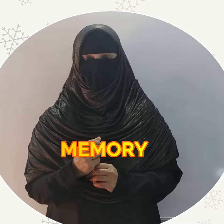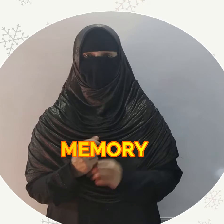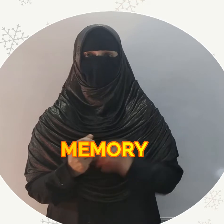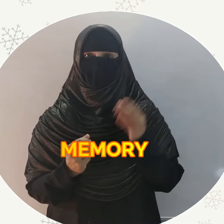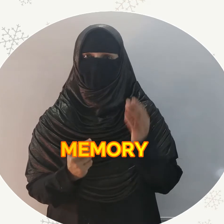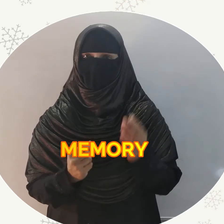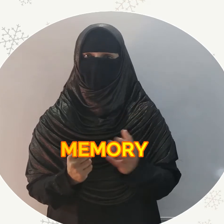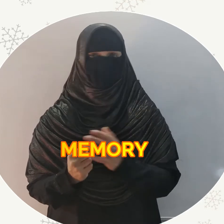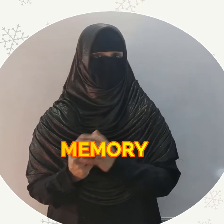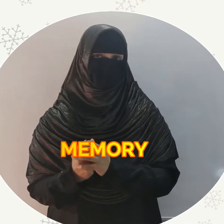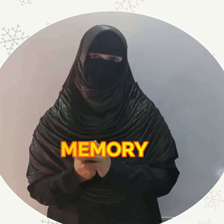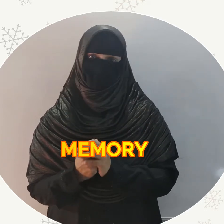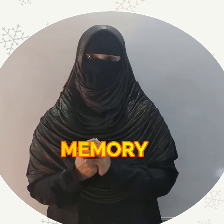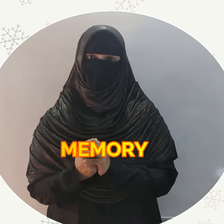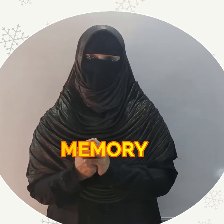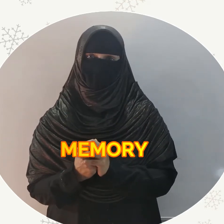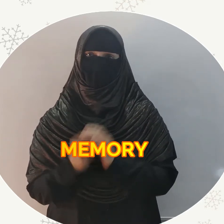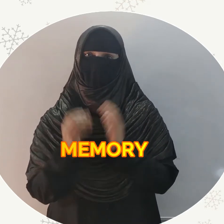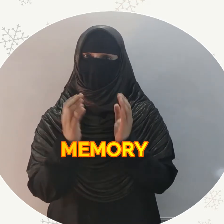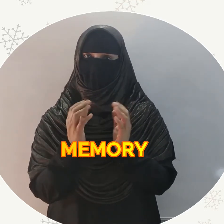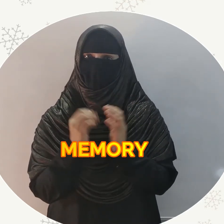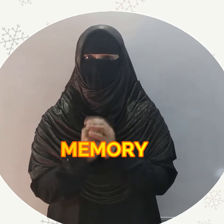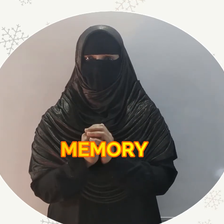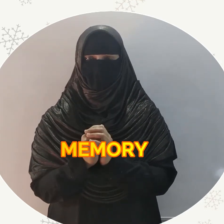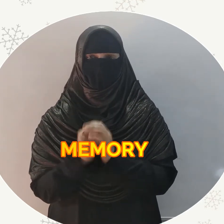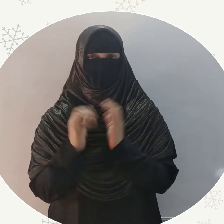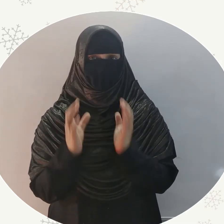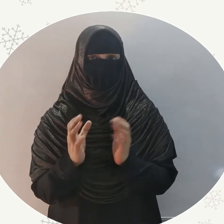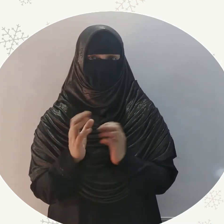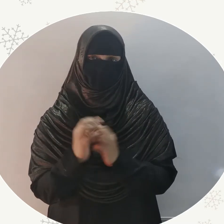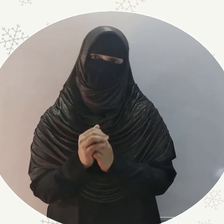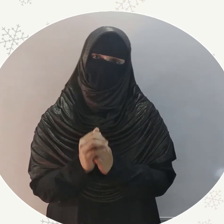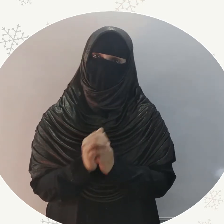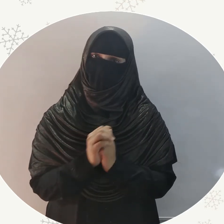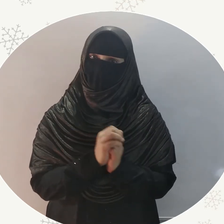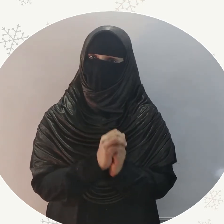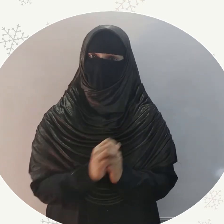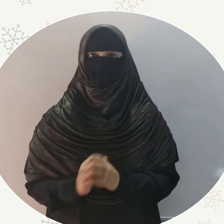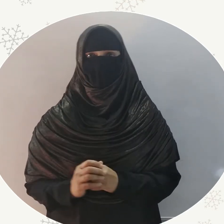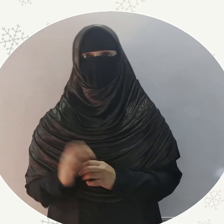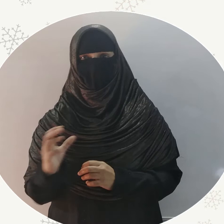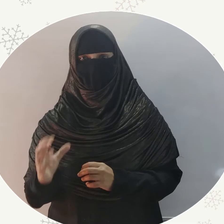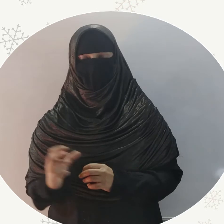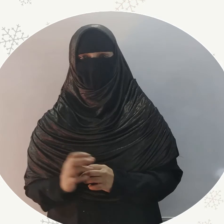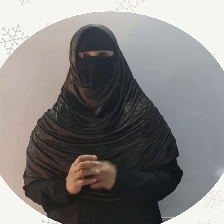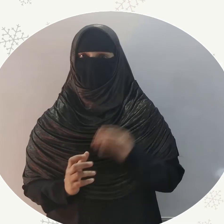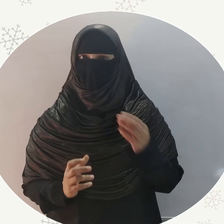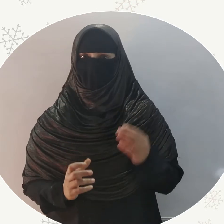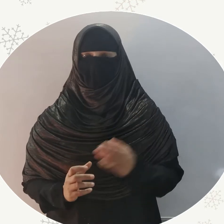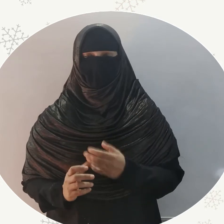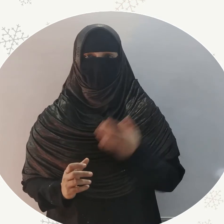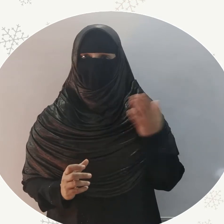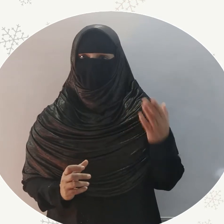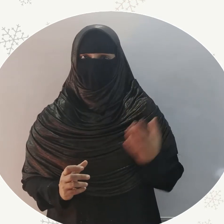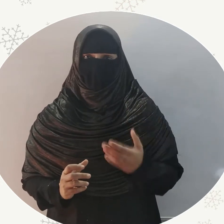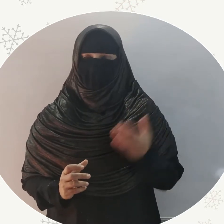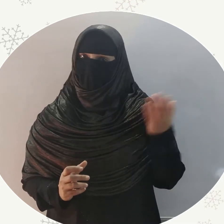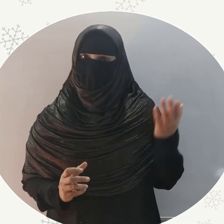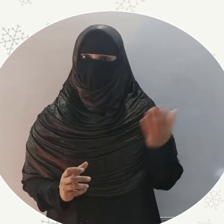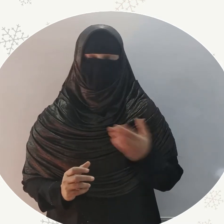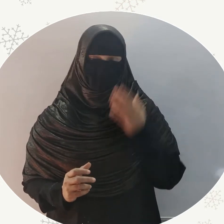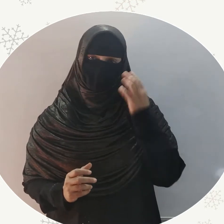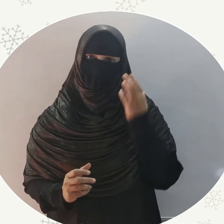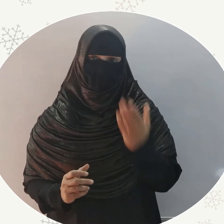പറയുന്നത് ഇത് കറക്റ്റ് ആയിട്ട് എങ്ങനെയാണ് പറയുന്നത്? മെമ്മറി എന്ന് പറയണം, മെമ്മറി. ഇനി അടുത്ത വേർഡാണ് ഡെറ്റ്. ഡെറ്റ്, ഡെറ്റ് എന്ന് വെച്ചാൽ